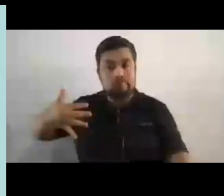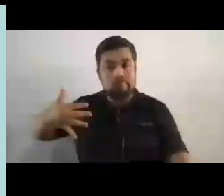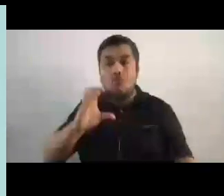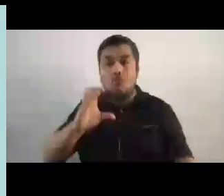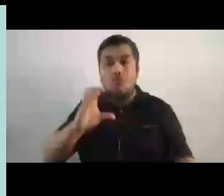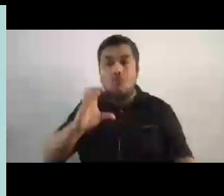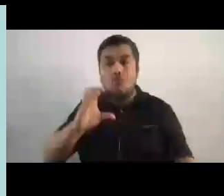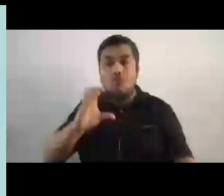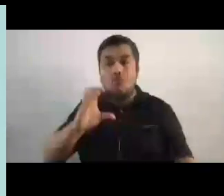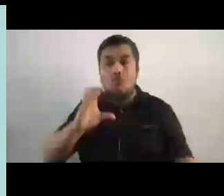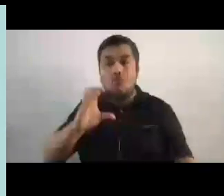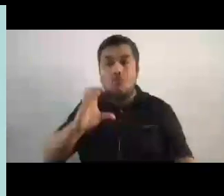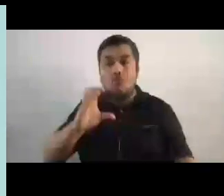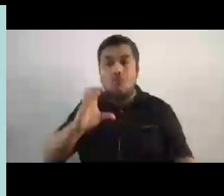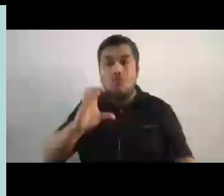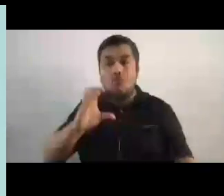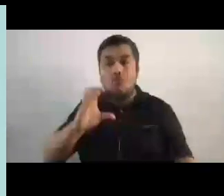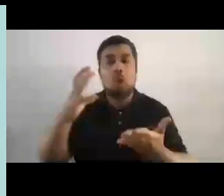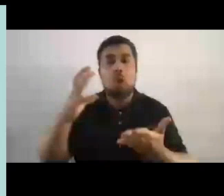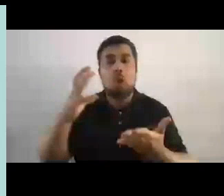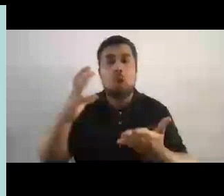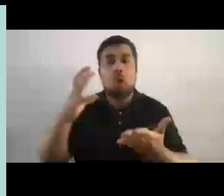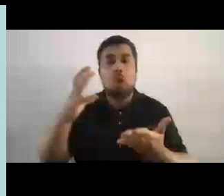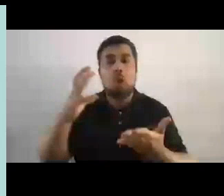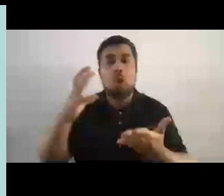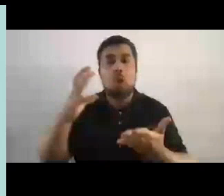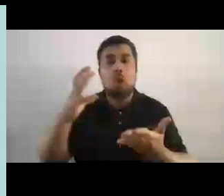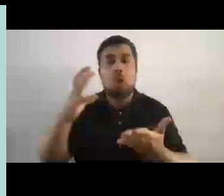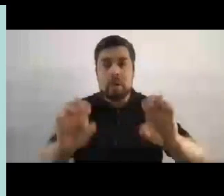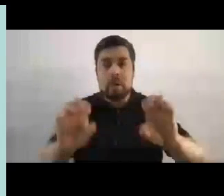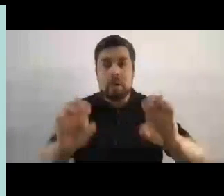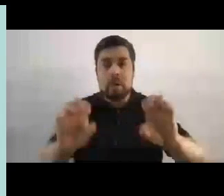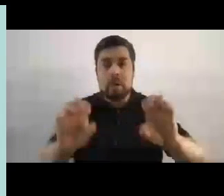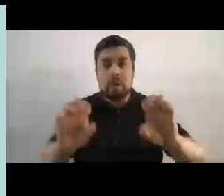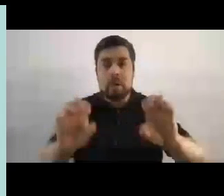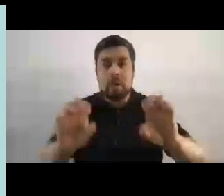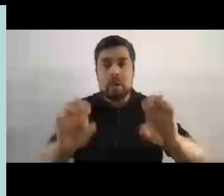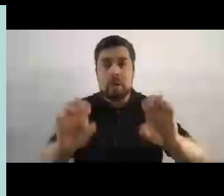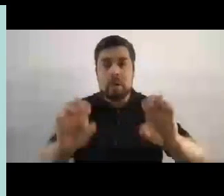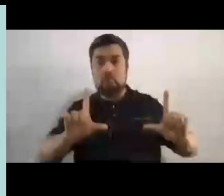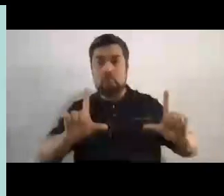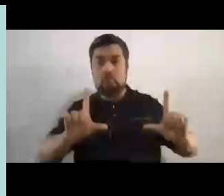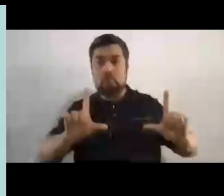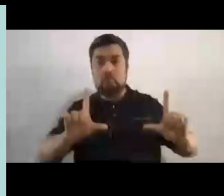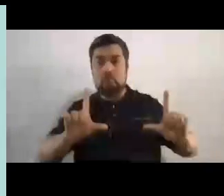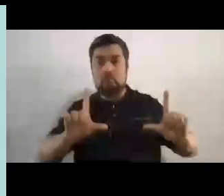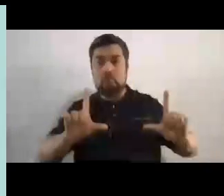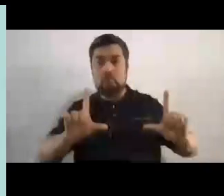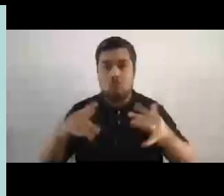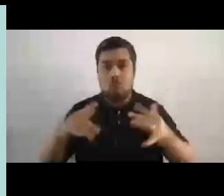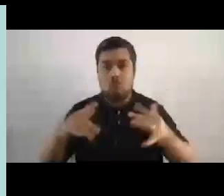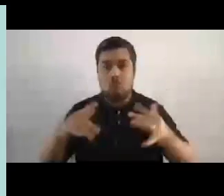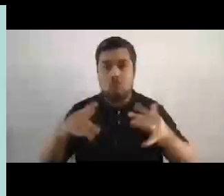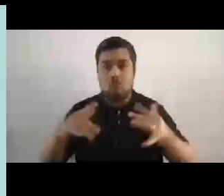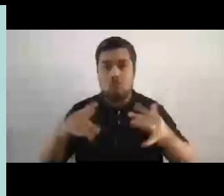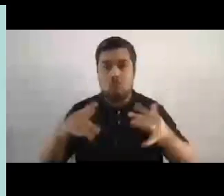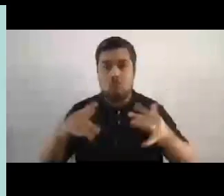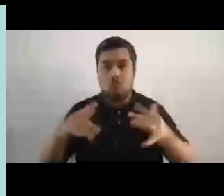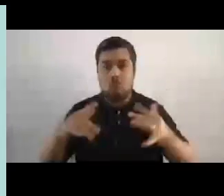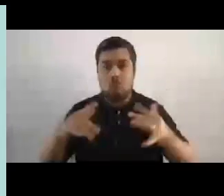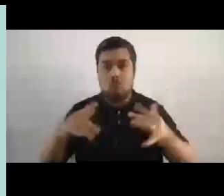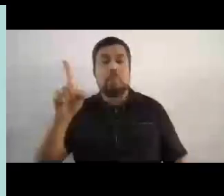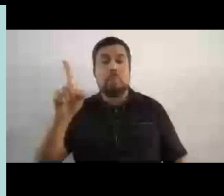formación profesional, es decir, hicieron un cambio ahí importante, pero al mismo tiempo comenzaron a generar redes de